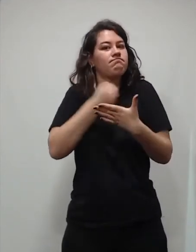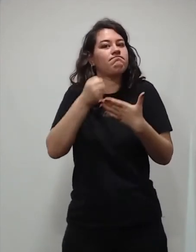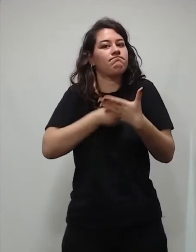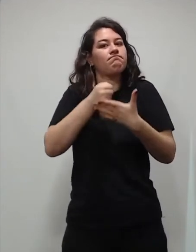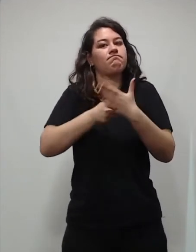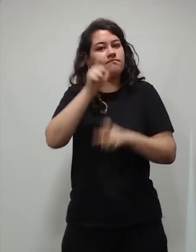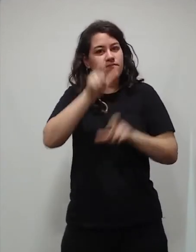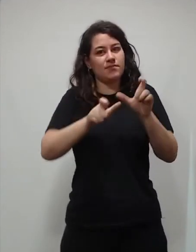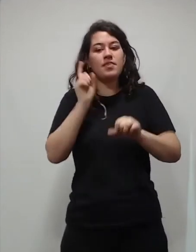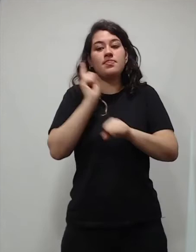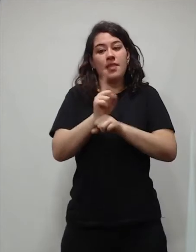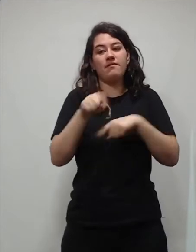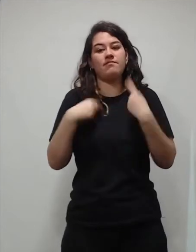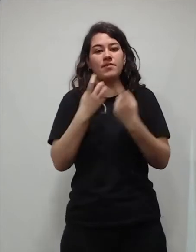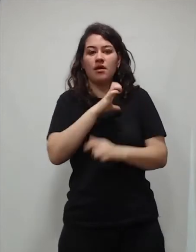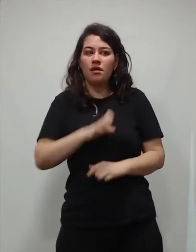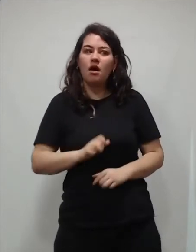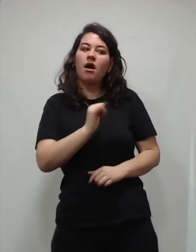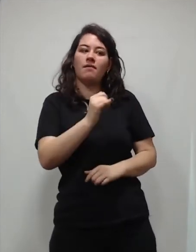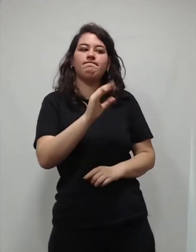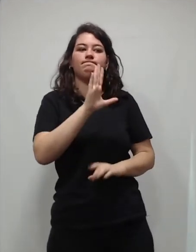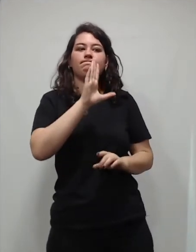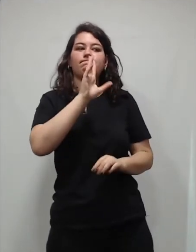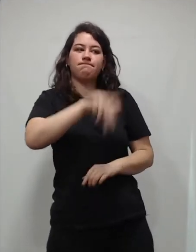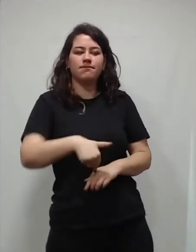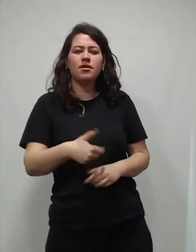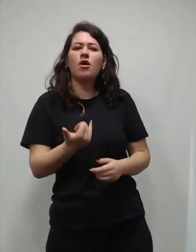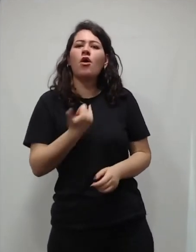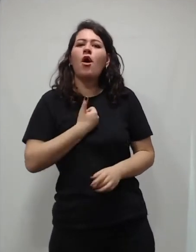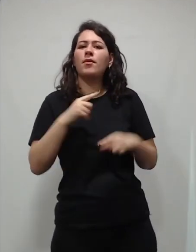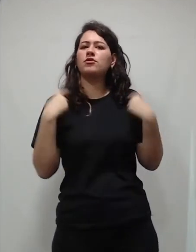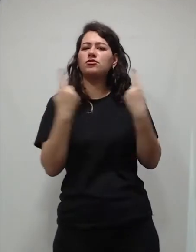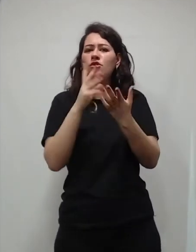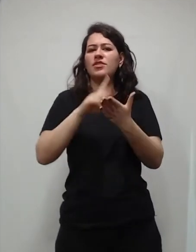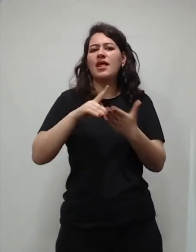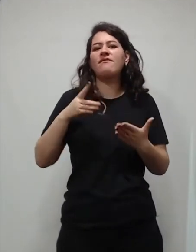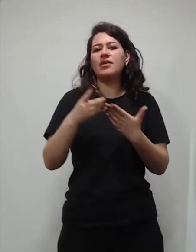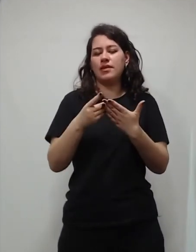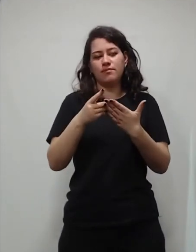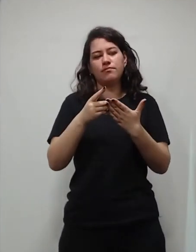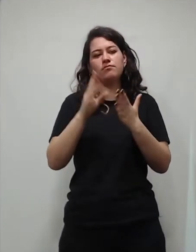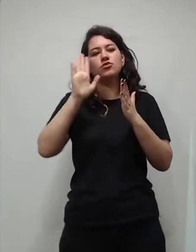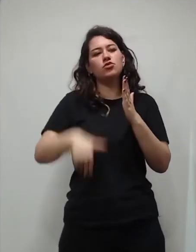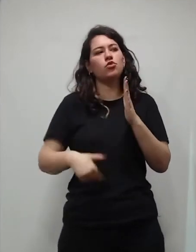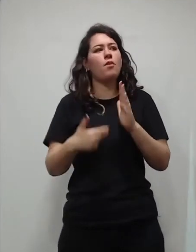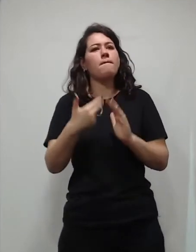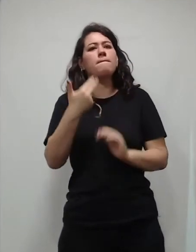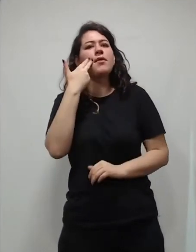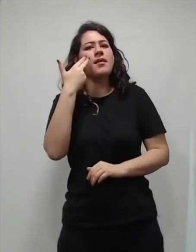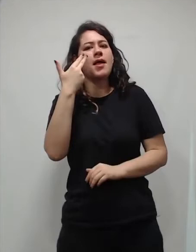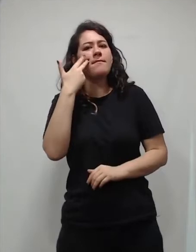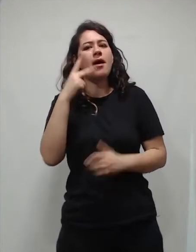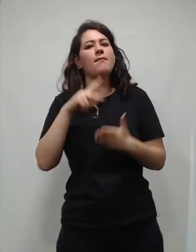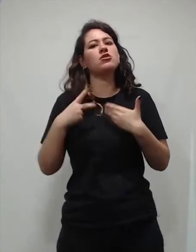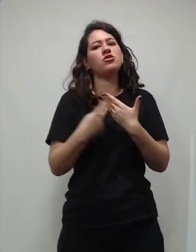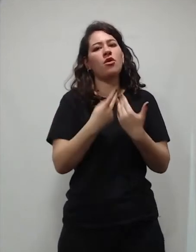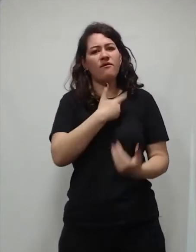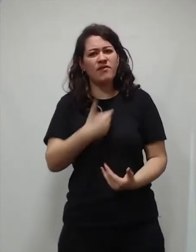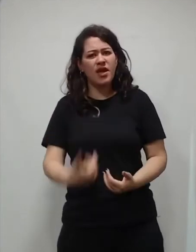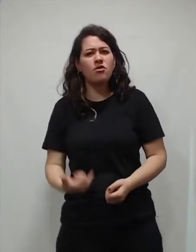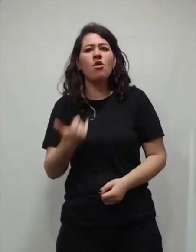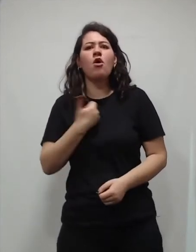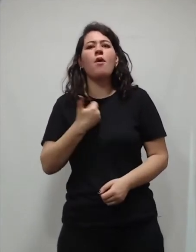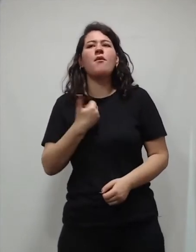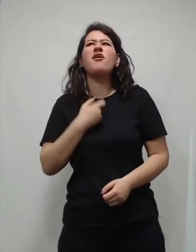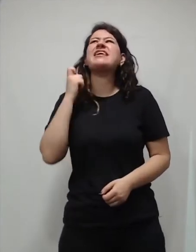debería escuchar el territorio, ¿no? ¿Cómo definimos el problema de política pública? ¿A partir de qué o